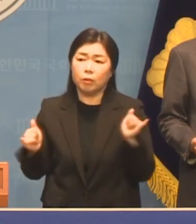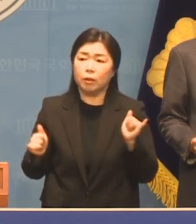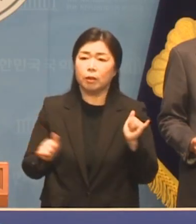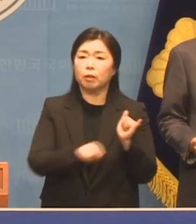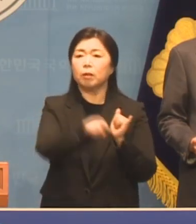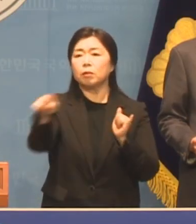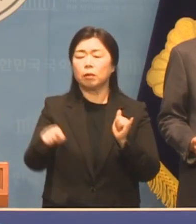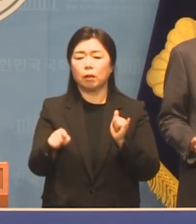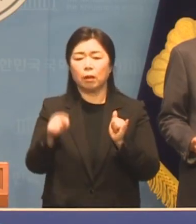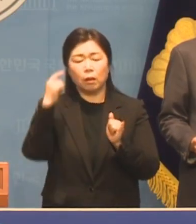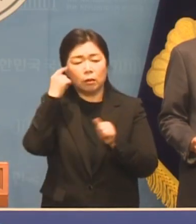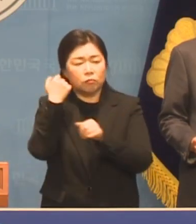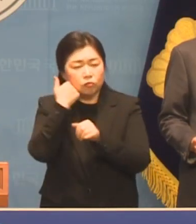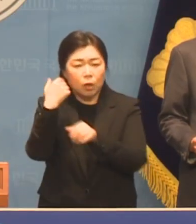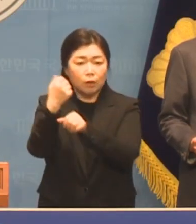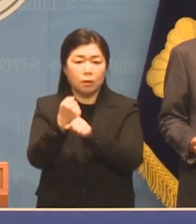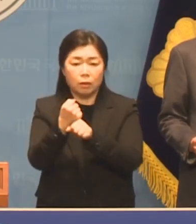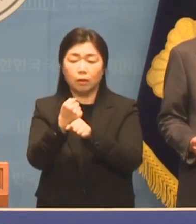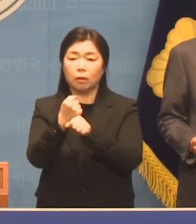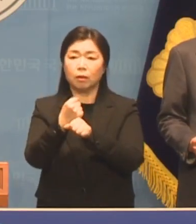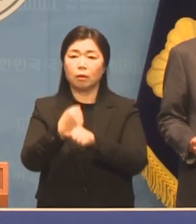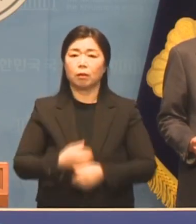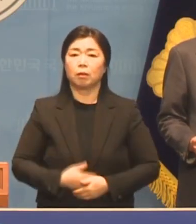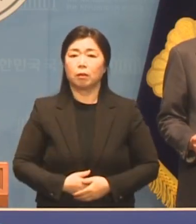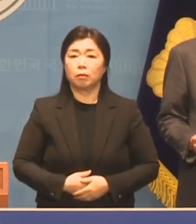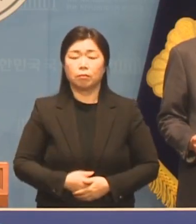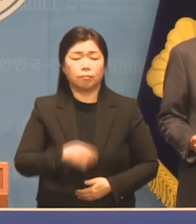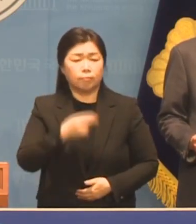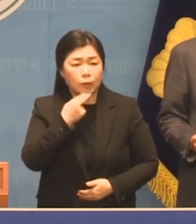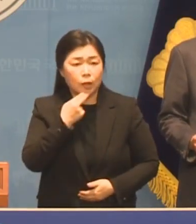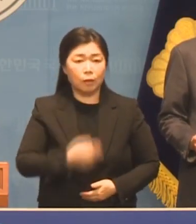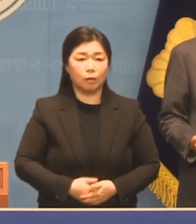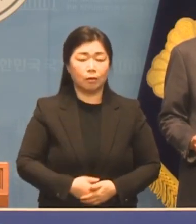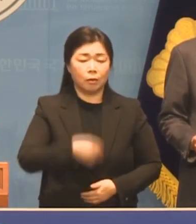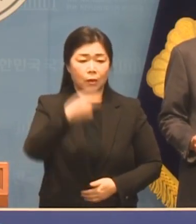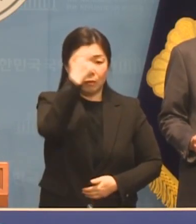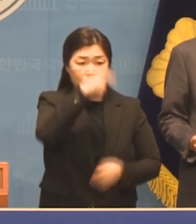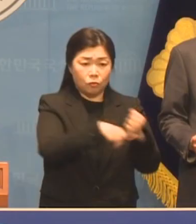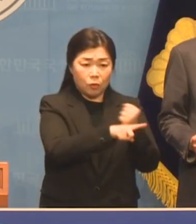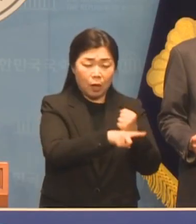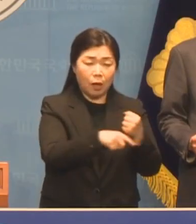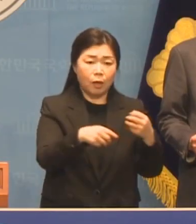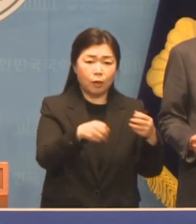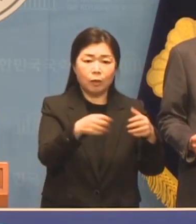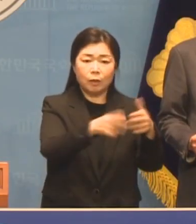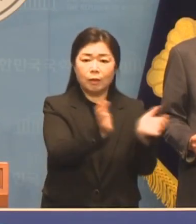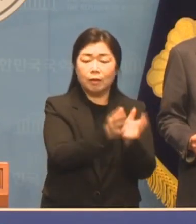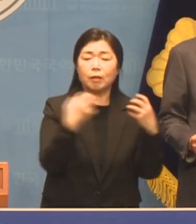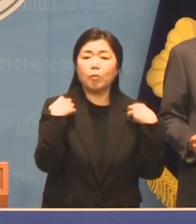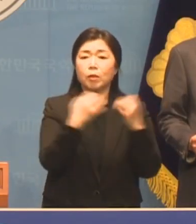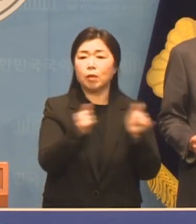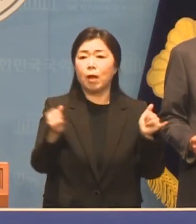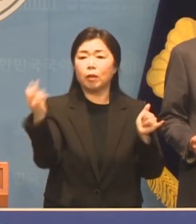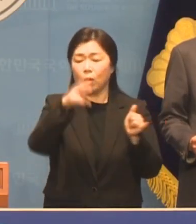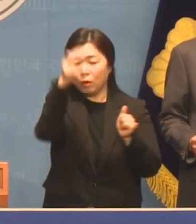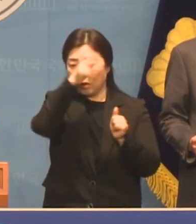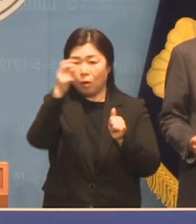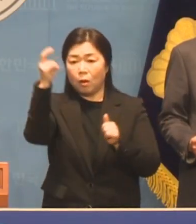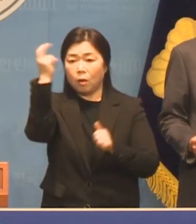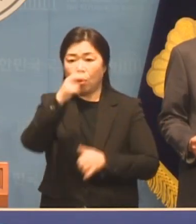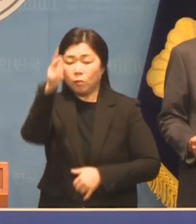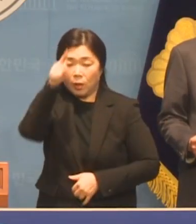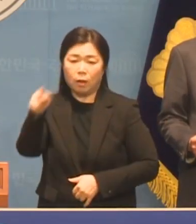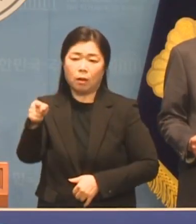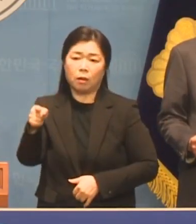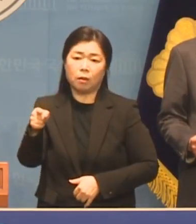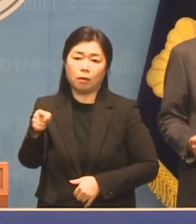피해자들이 의지할 곳 없는 곳은 수사기관과 범죄자들에게 그 범죄를 묻는